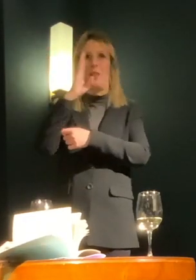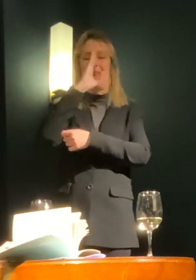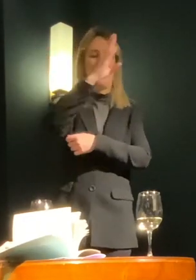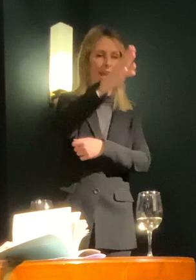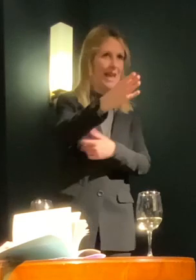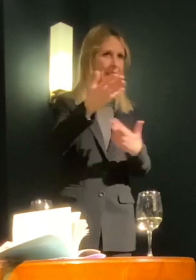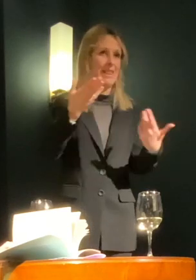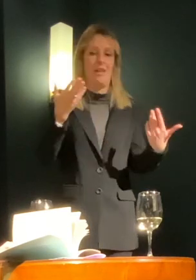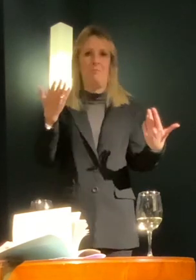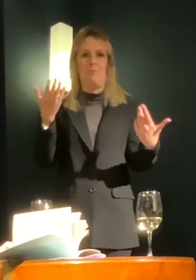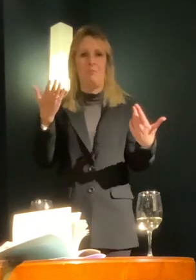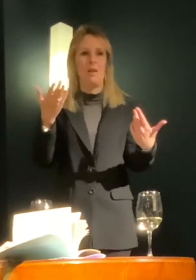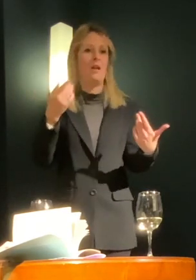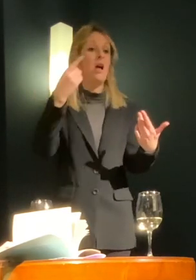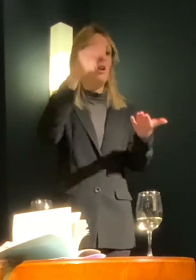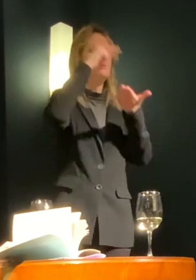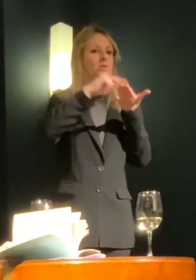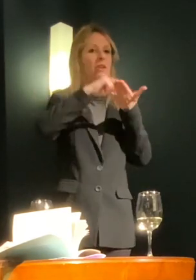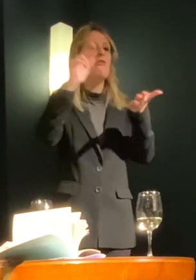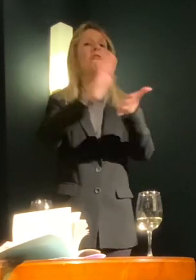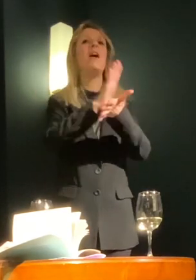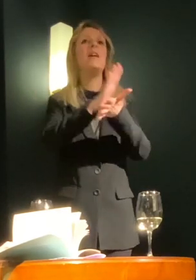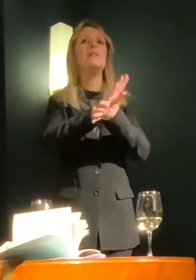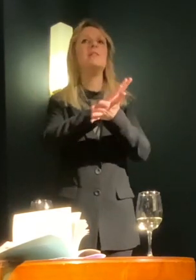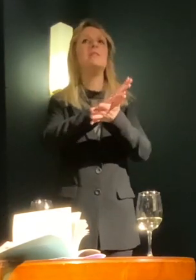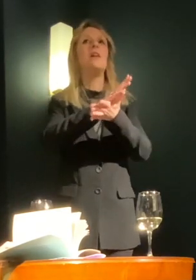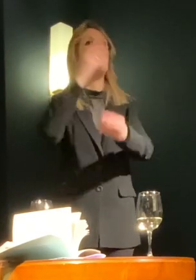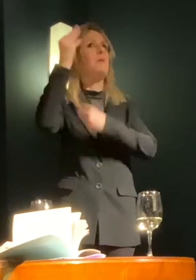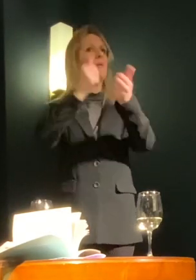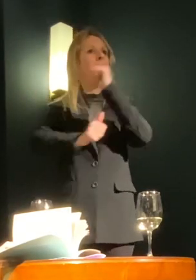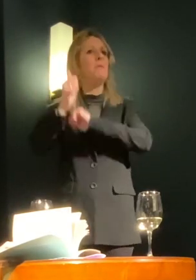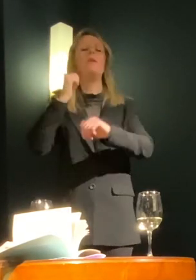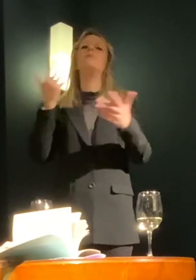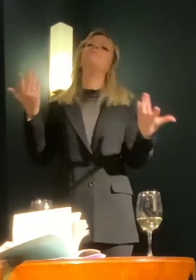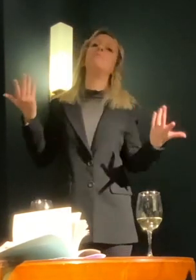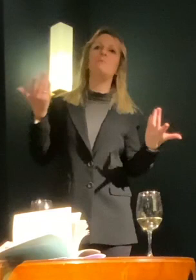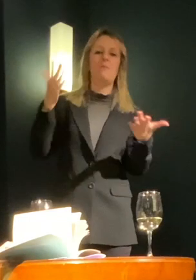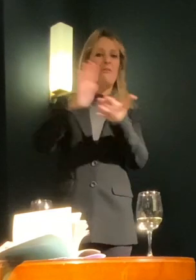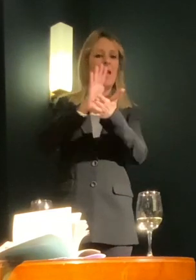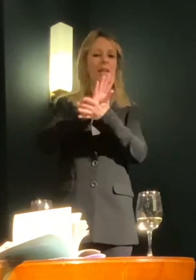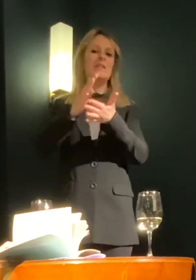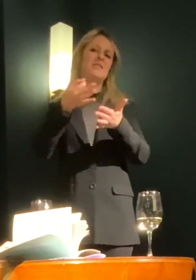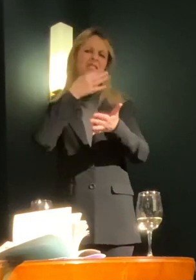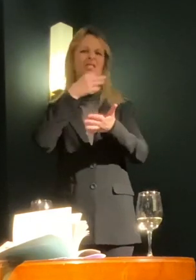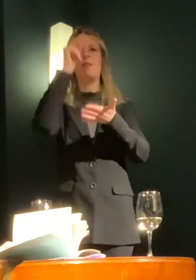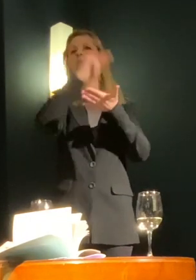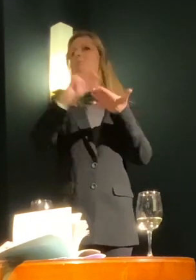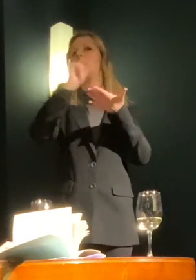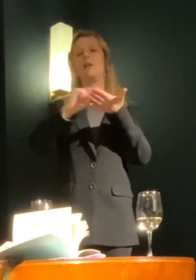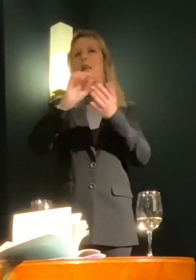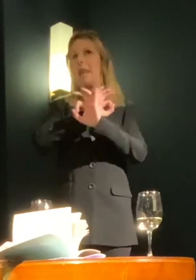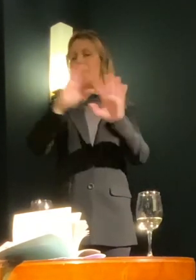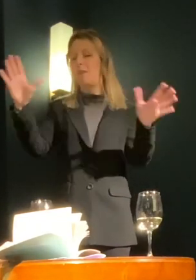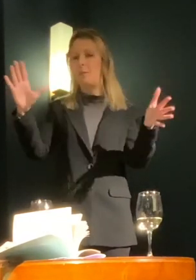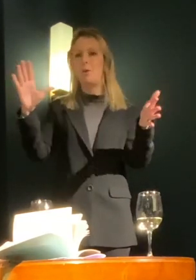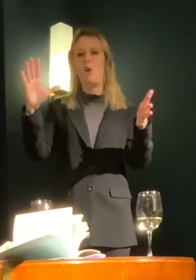una festa e tu non la vivi esattamente preventivata, però fanno una festa e tu segui, per cui, diciamo, è un gioco che tu